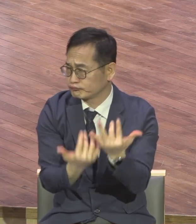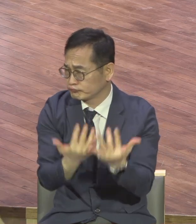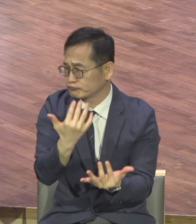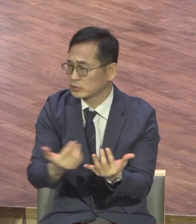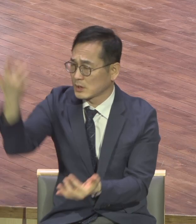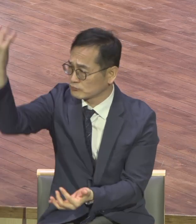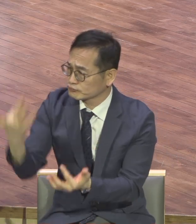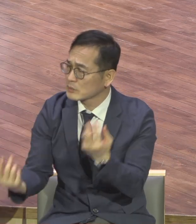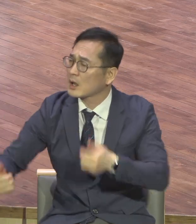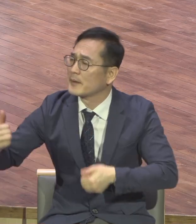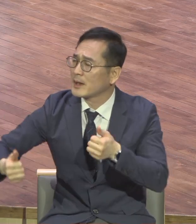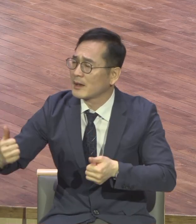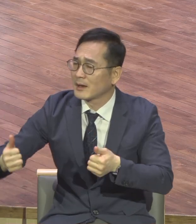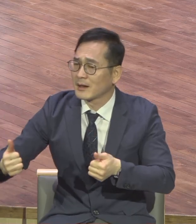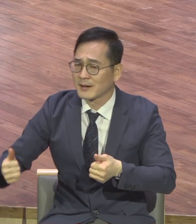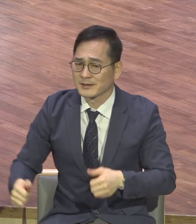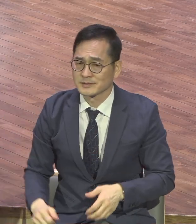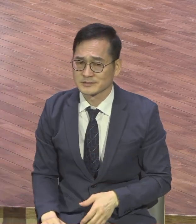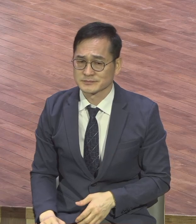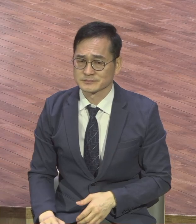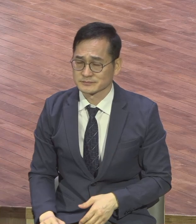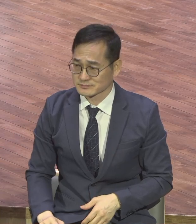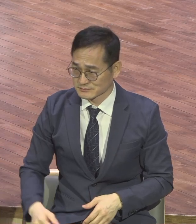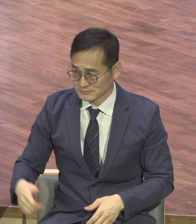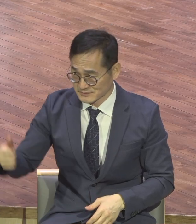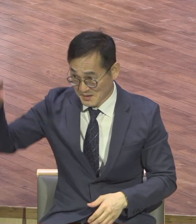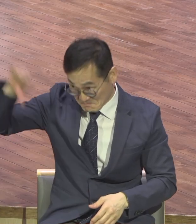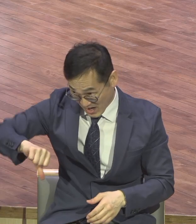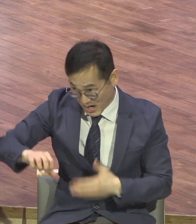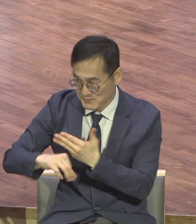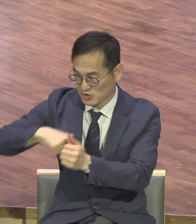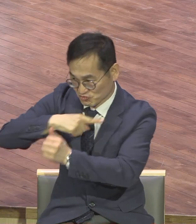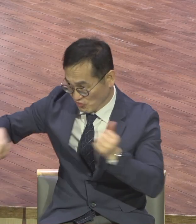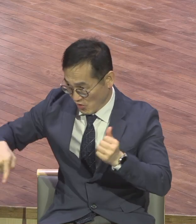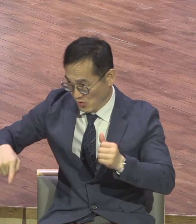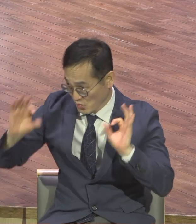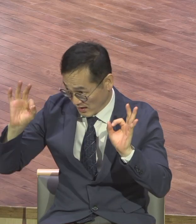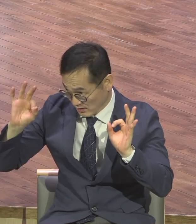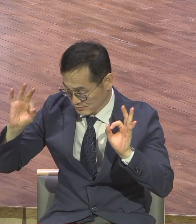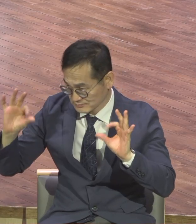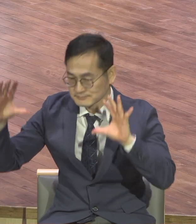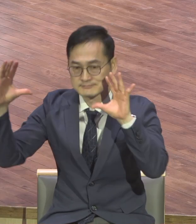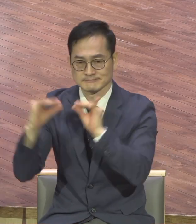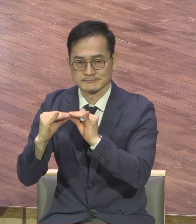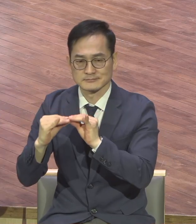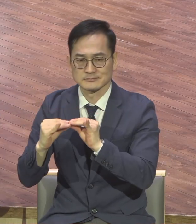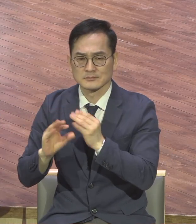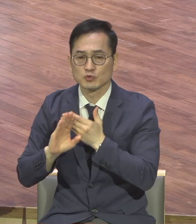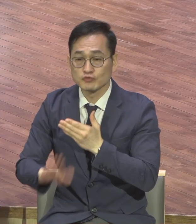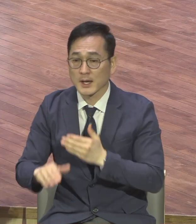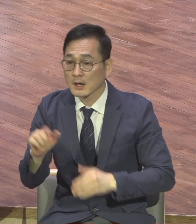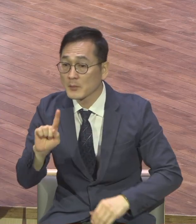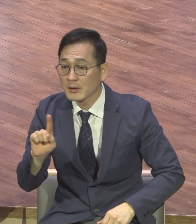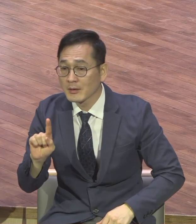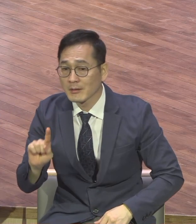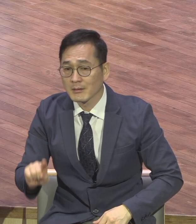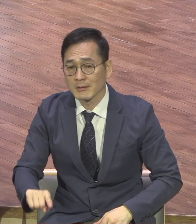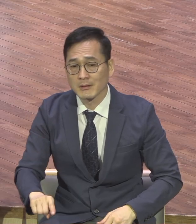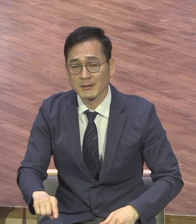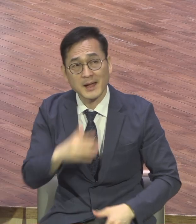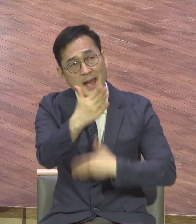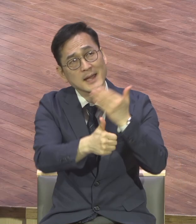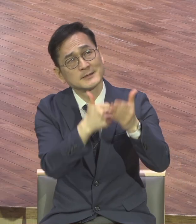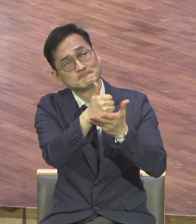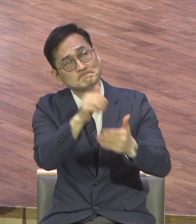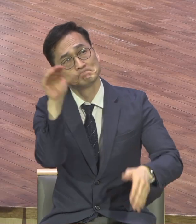완성으로 끝난 후에 사전에 약속한 대로 850명의 이 바알과 아세라 선지자를 다